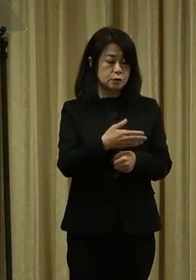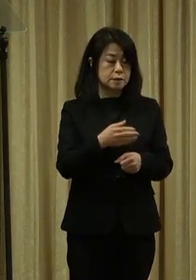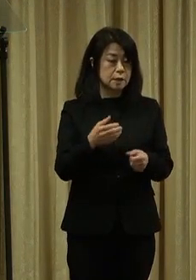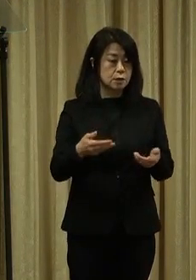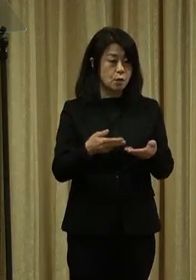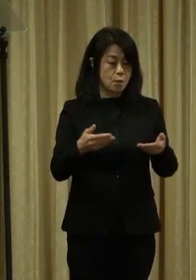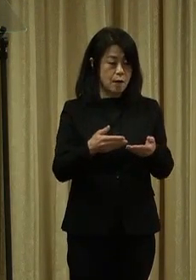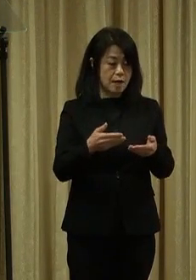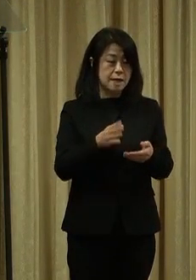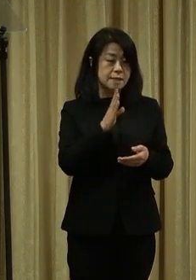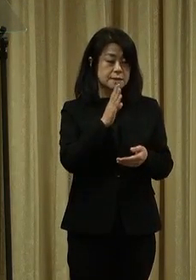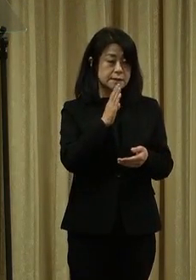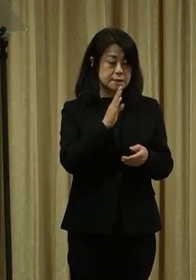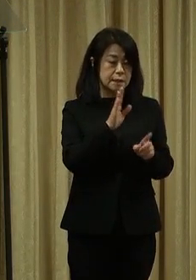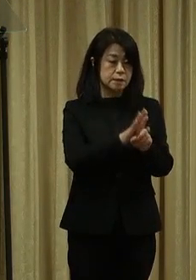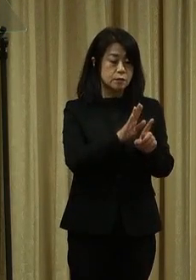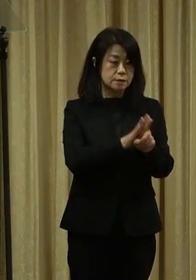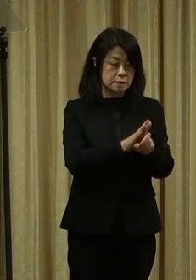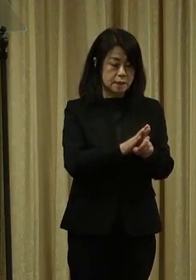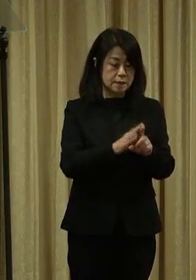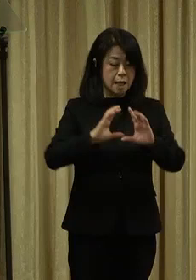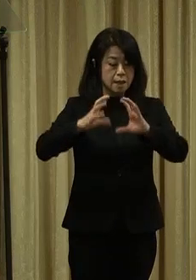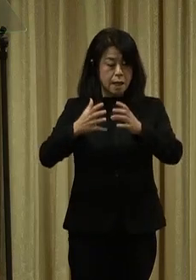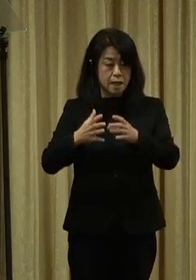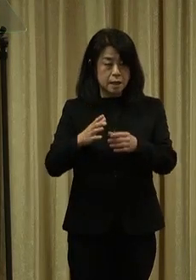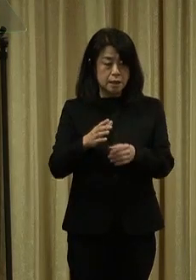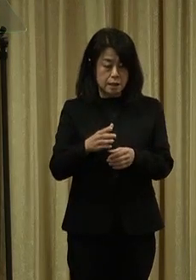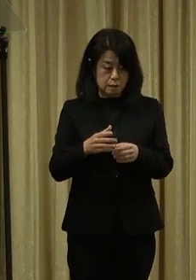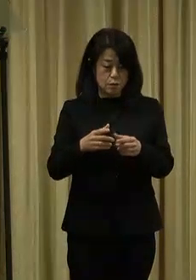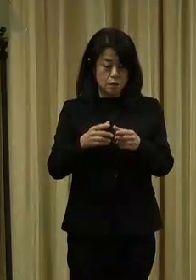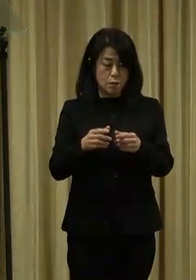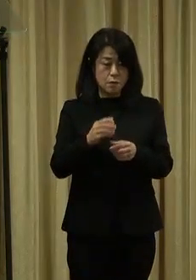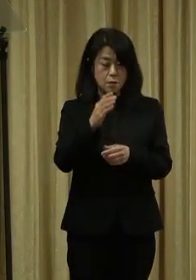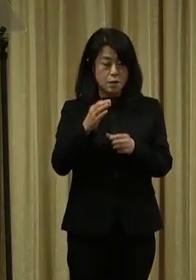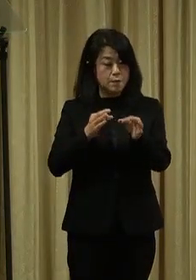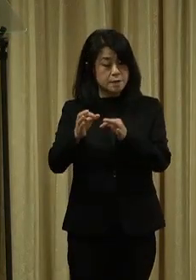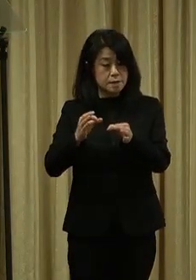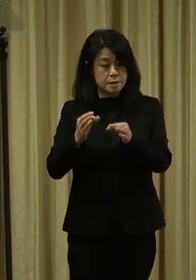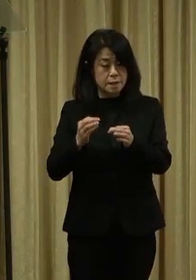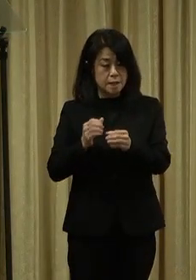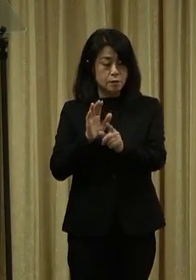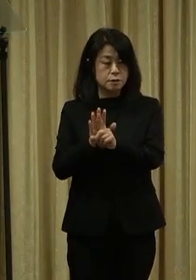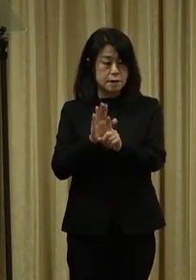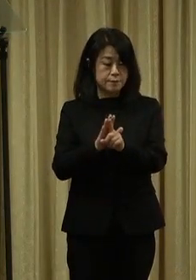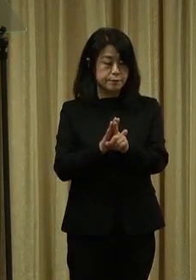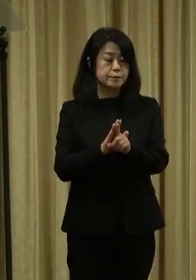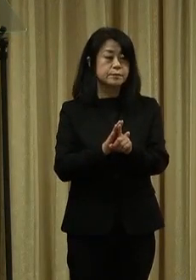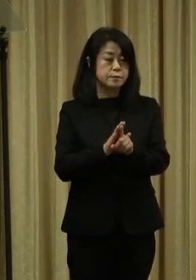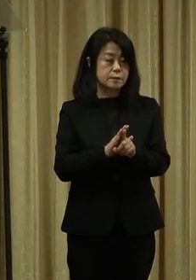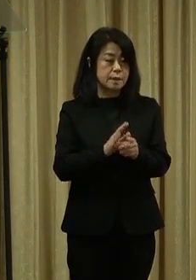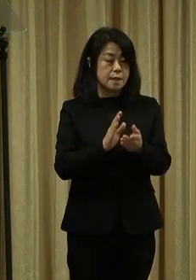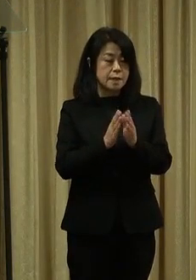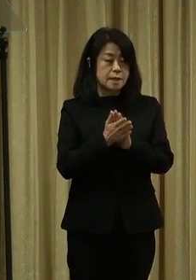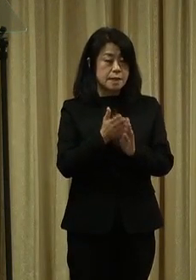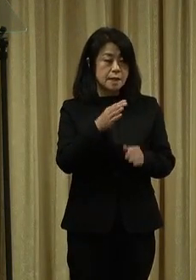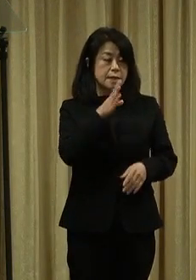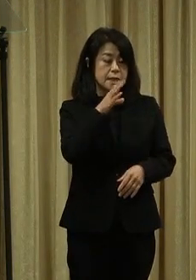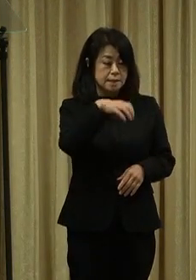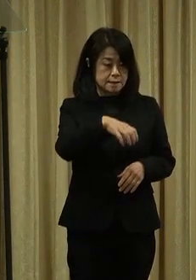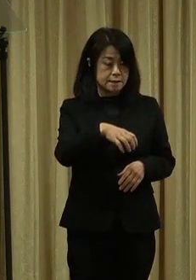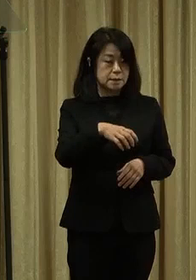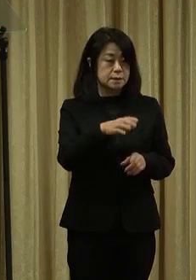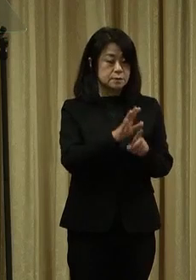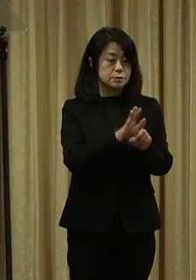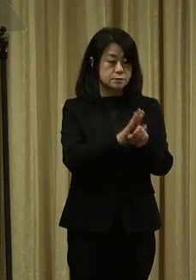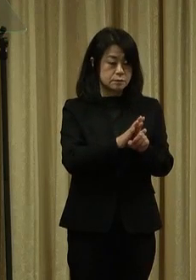や、海外見本市などへの出展、他県と連携した現地プロモーションに取り組むほか、高温に